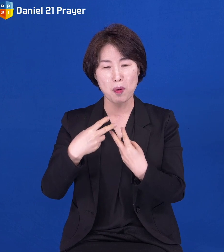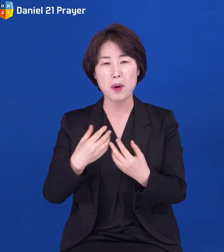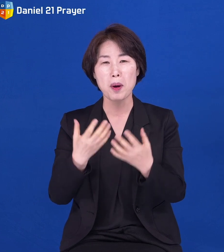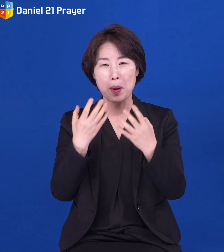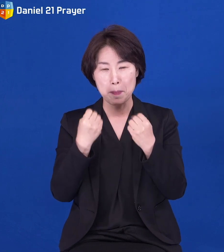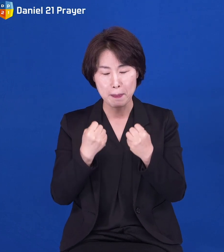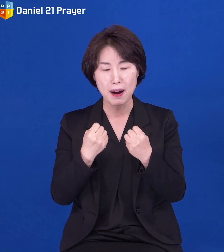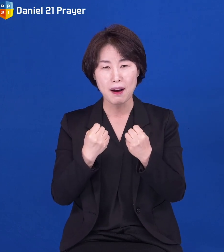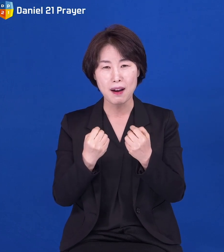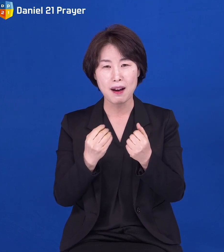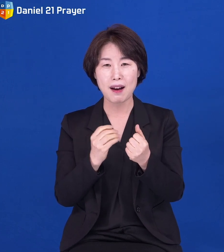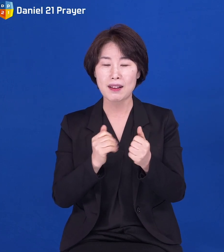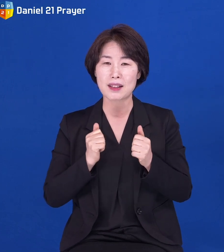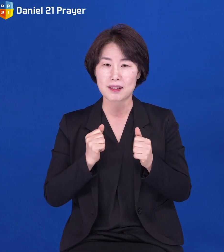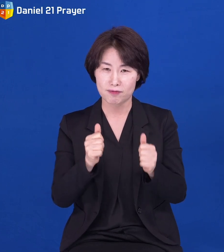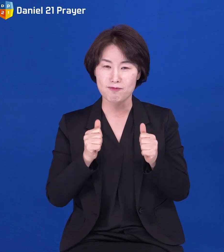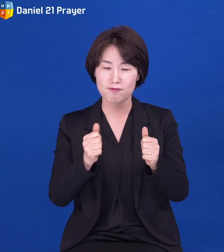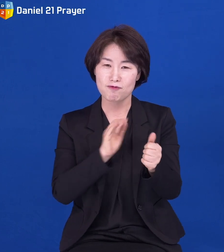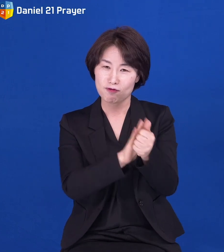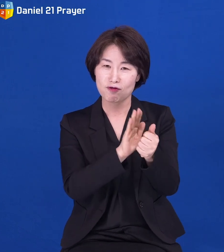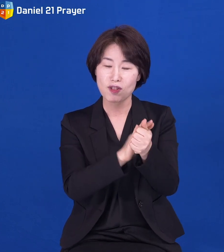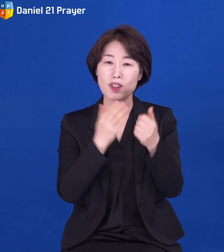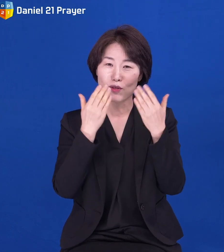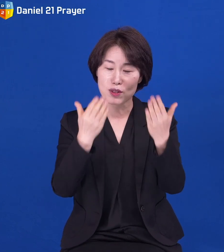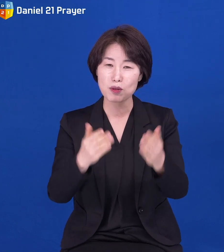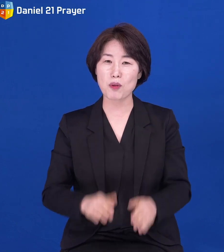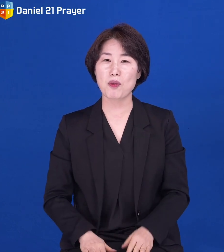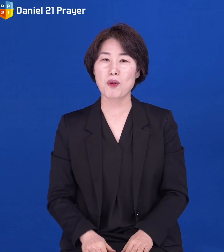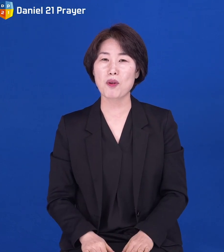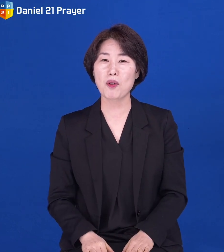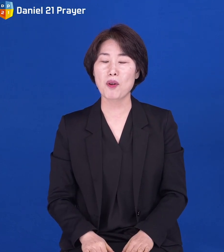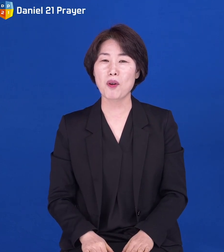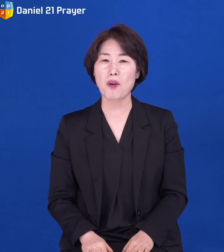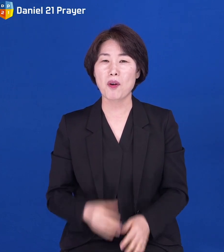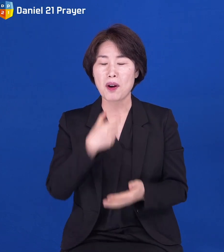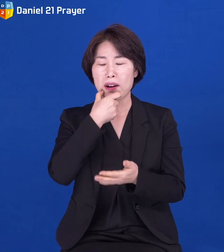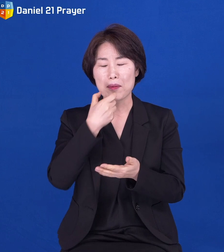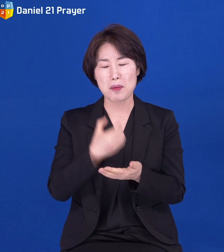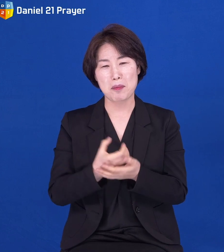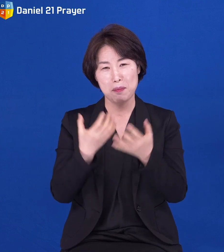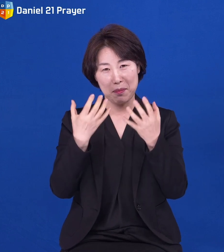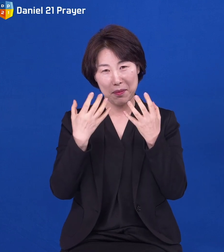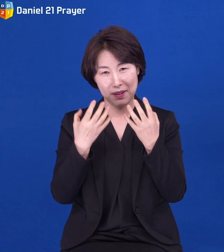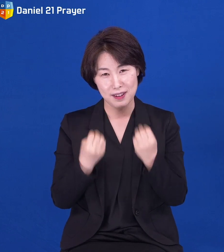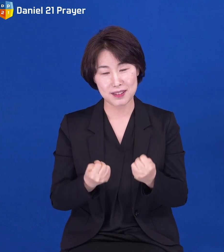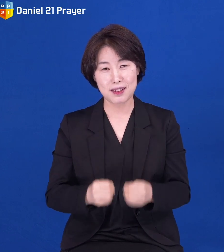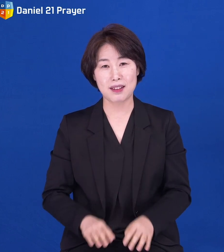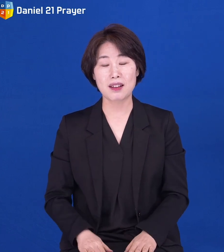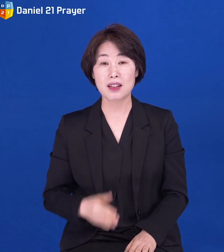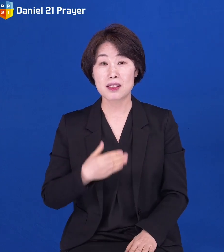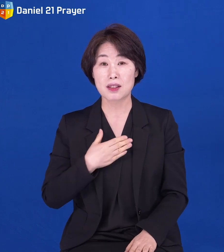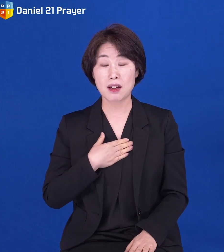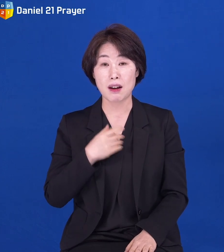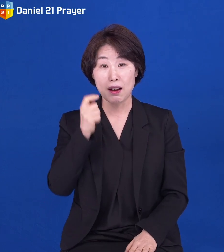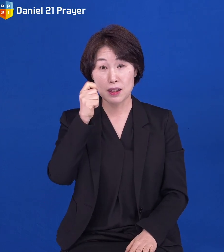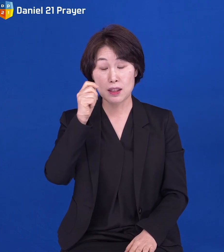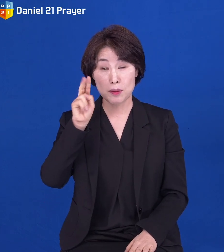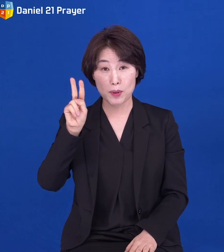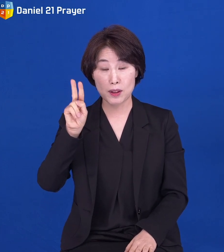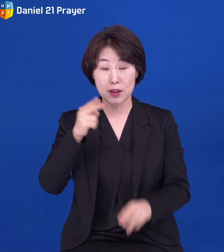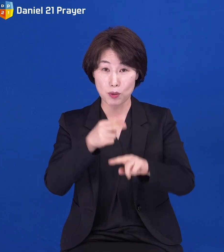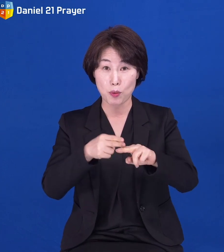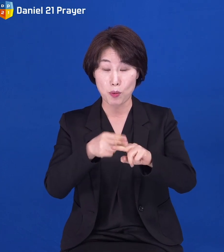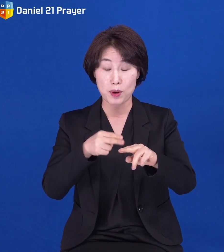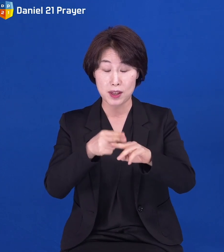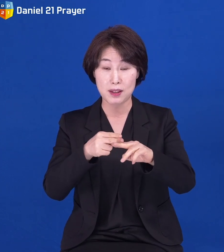격려의 응원의 메시지들을 많이 보내주시고 또 굉장히 저희가 감동도 많이 받고, 처음에 사실 편스토랑이라는 곳은 그냥